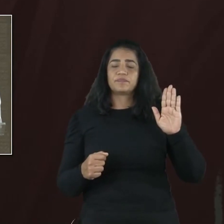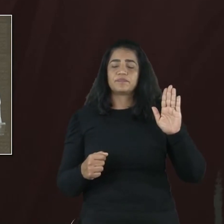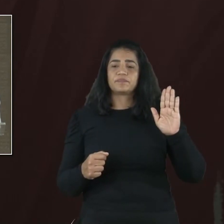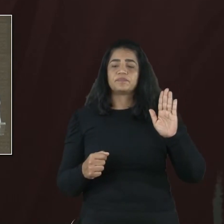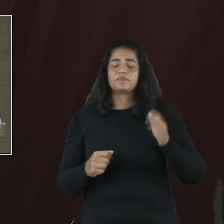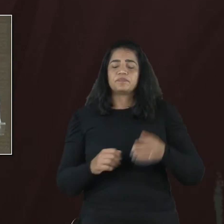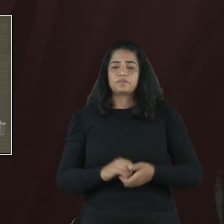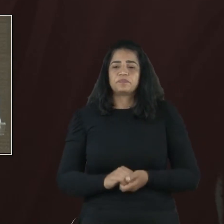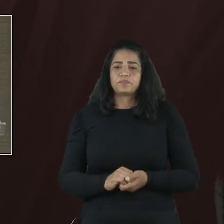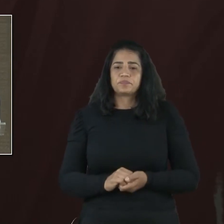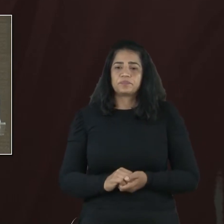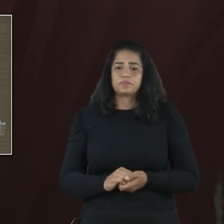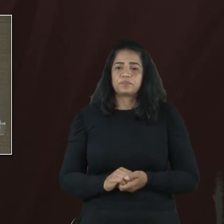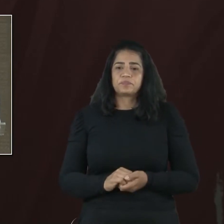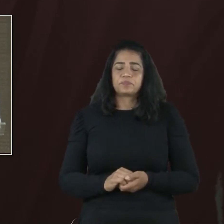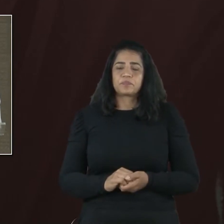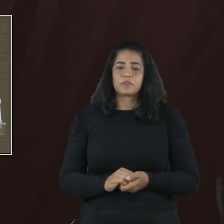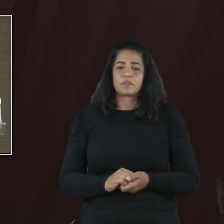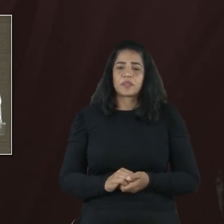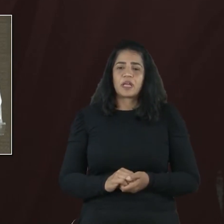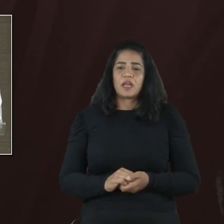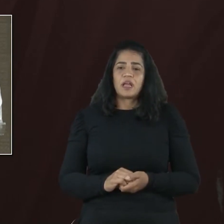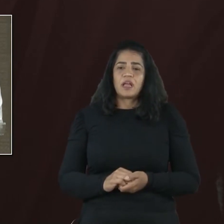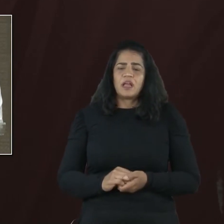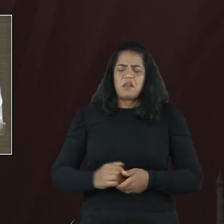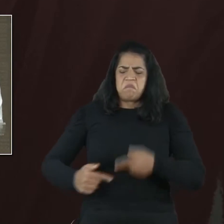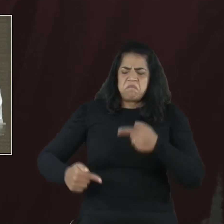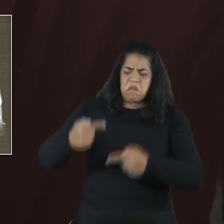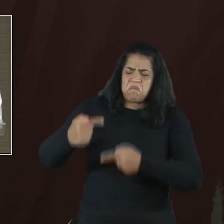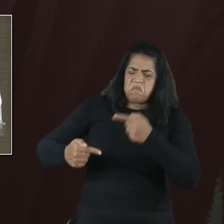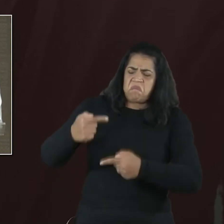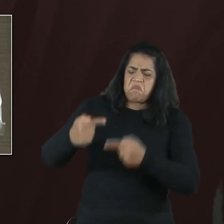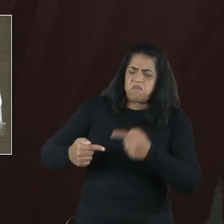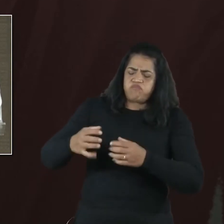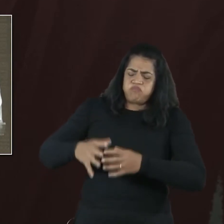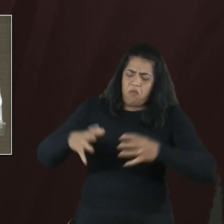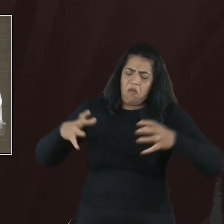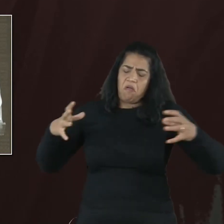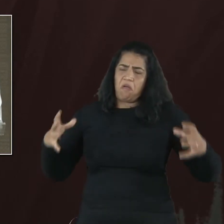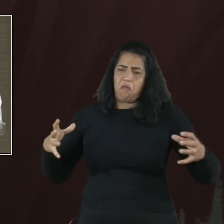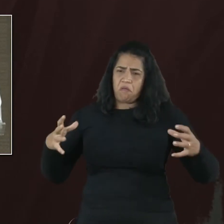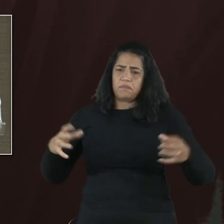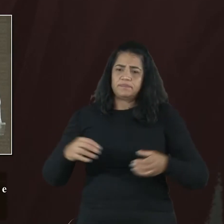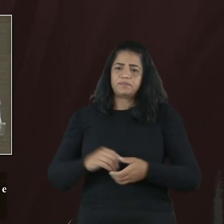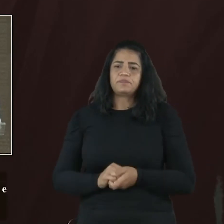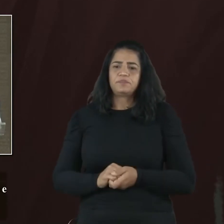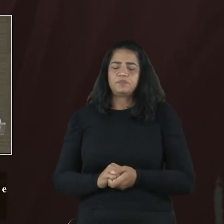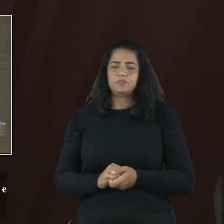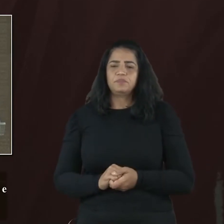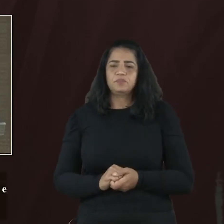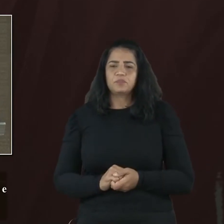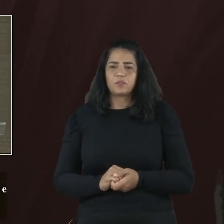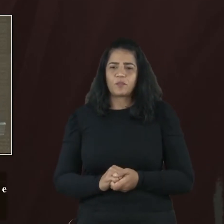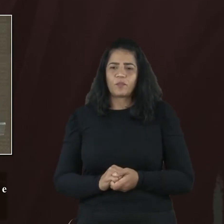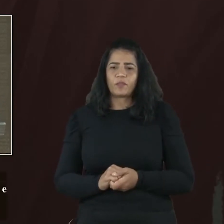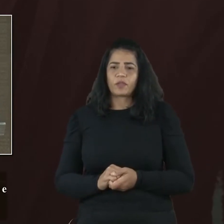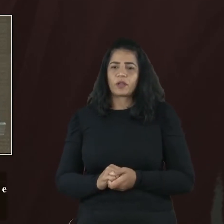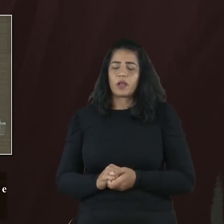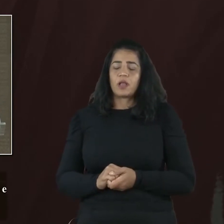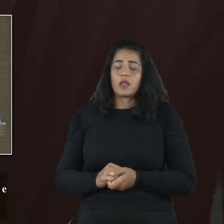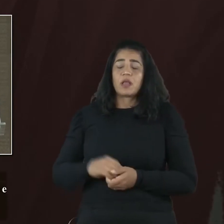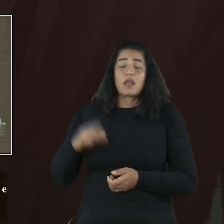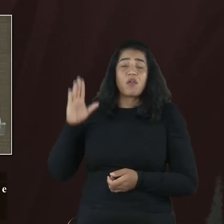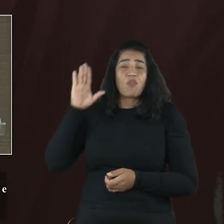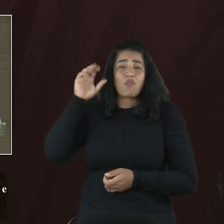quando o tumulto começou a aumentar, versículo 26. Ouvindo isto, o centurião perguntou ao comandante e